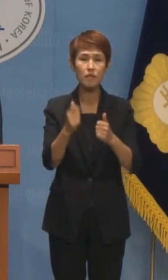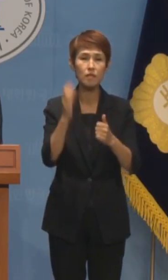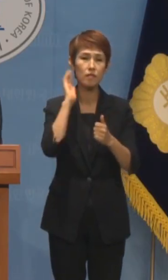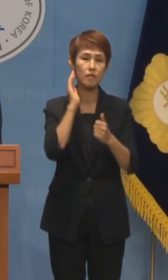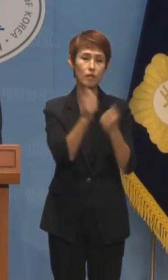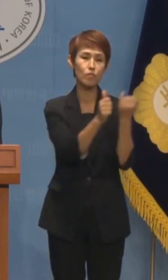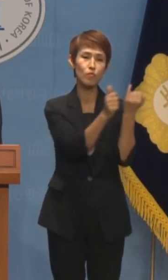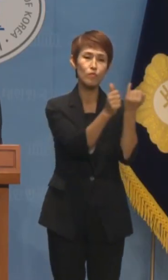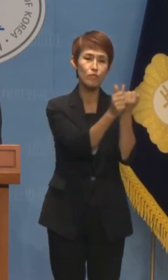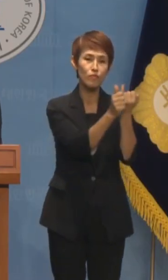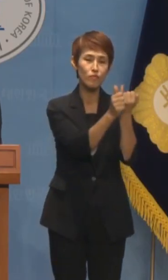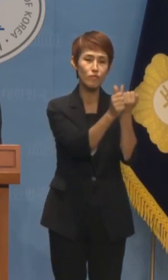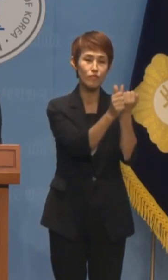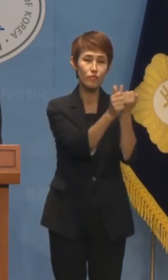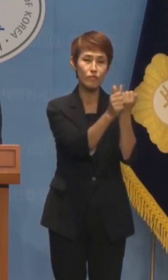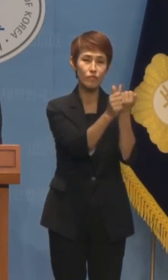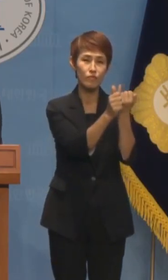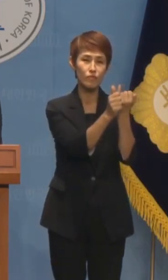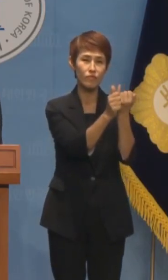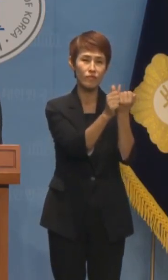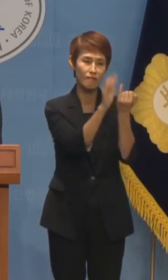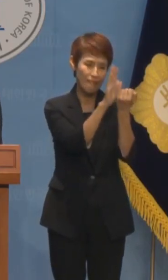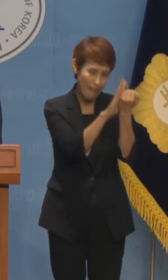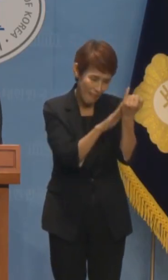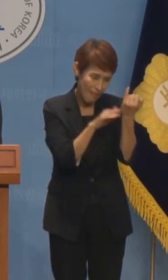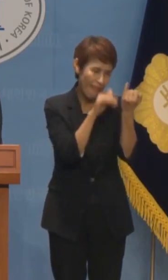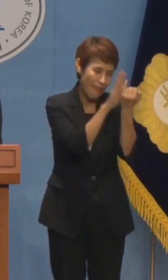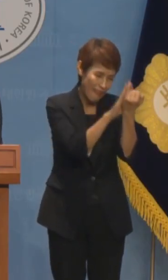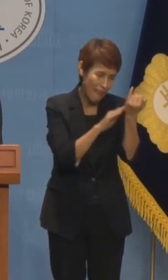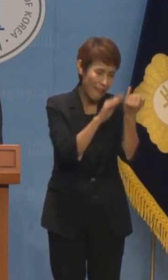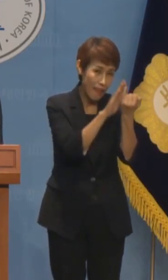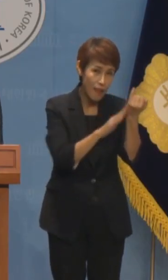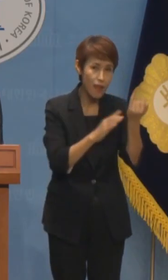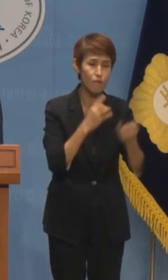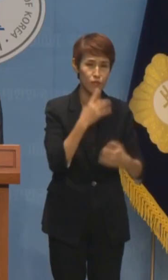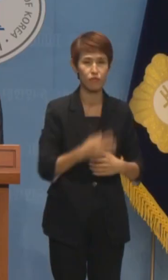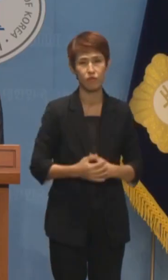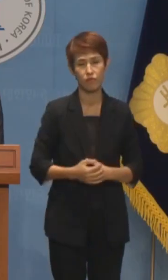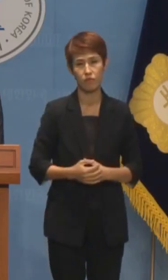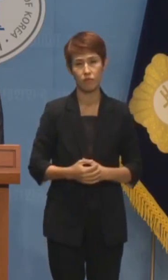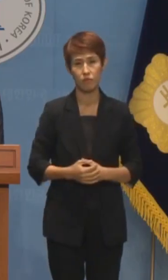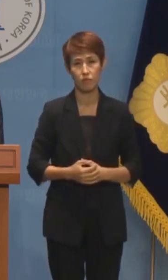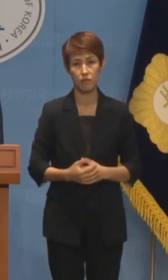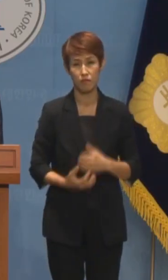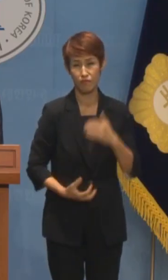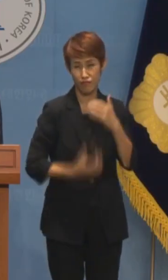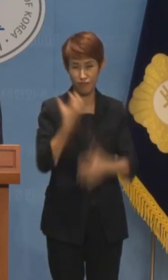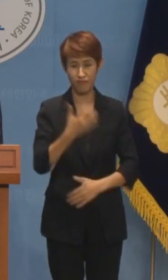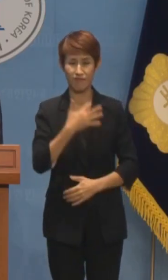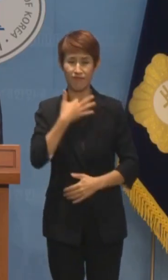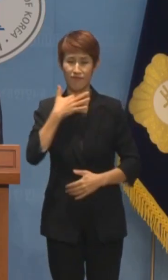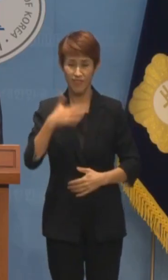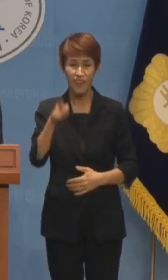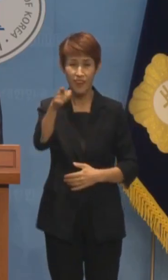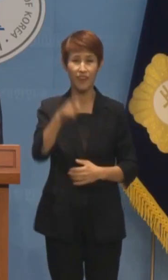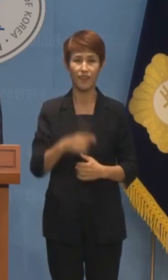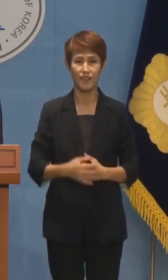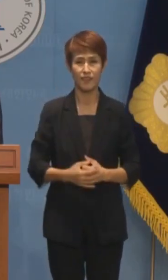김건희 공동정권 앞에 허연 배를 드러냈을 뿐 단 한 번도 으르렁댄 적이 없습니다.